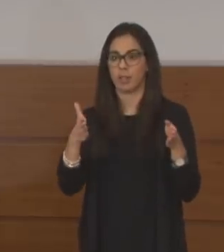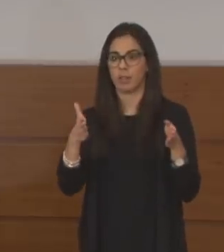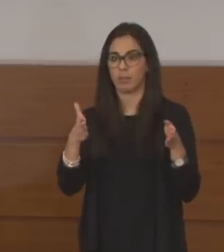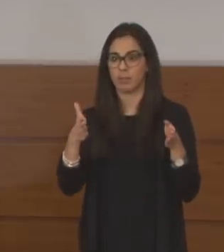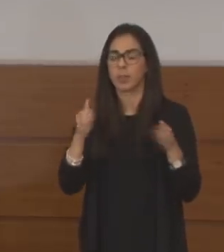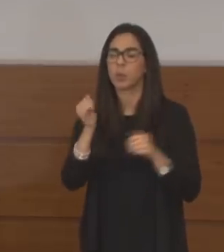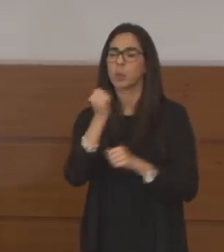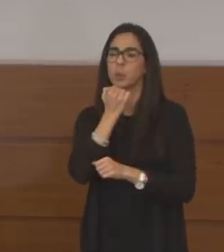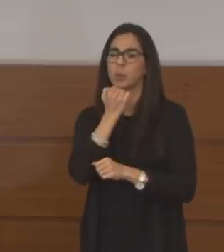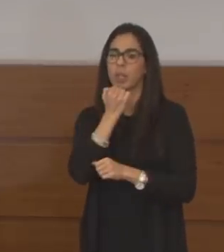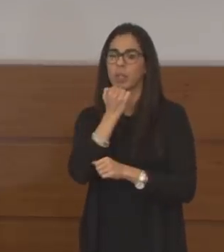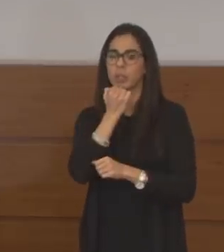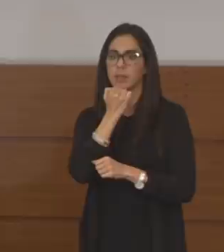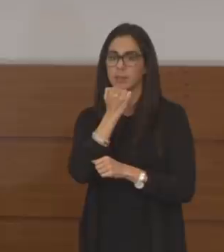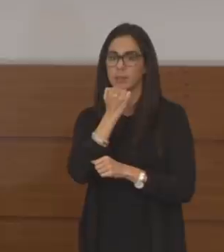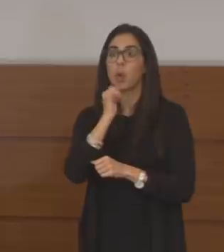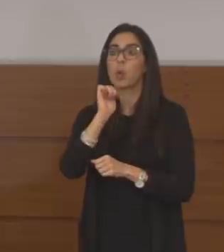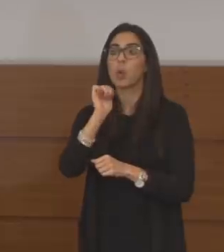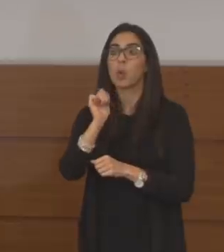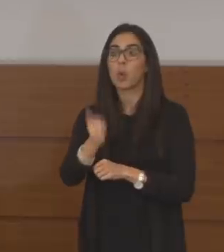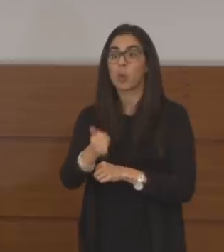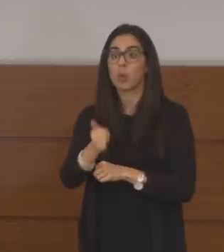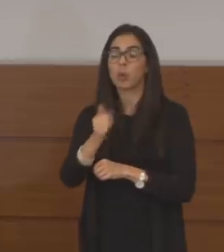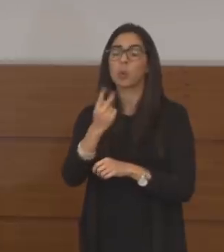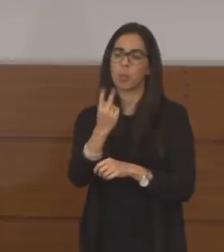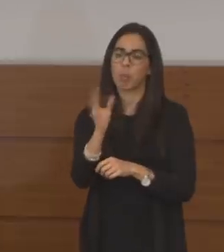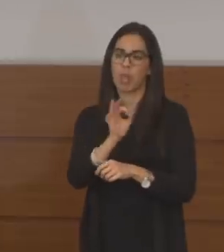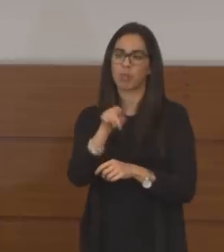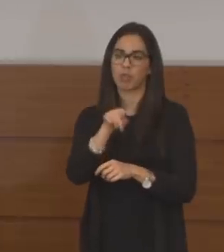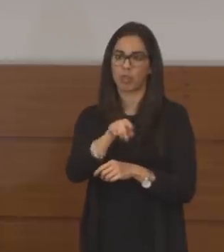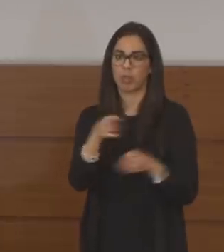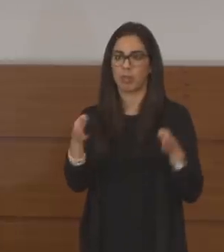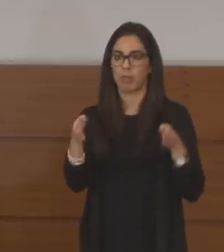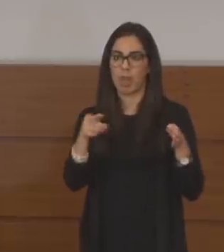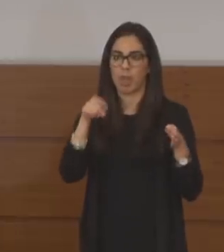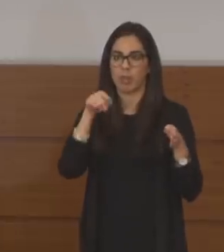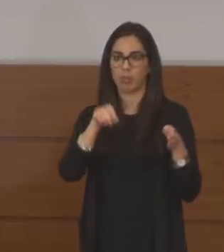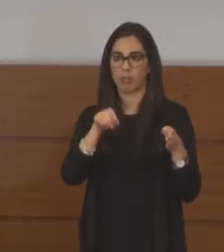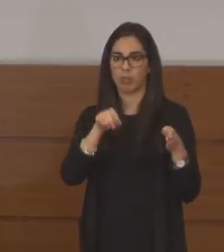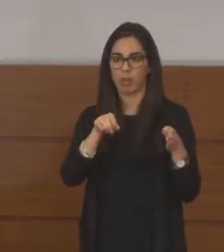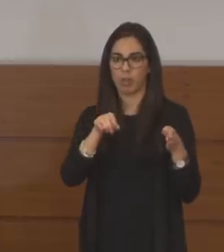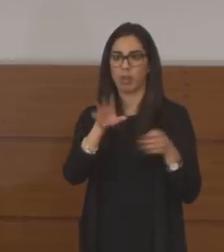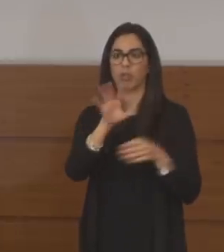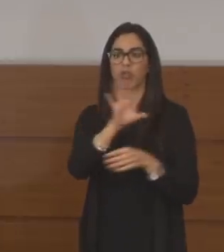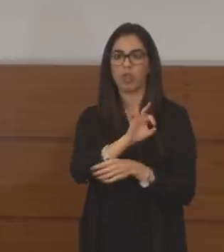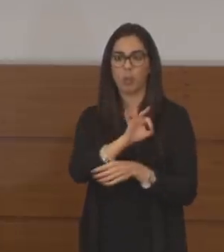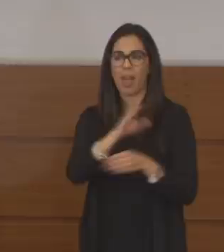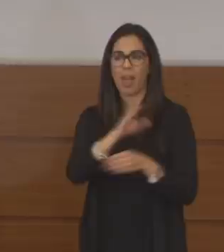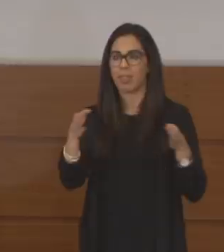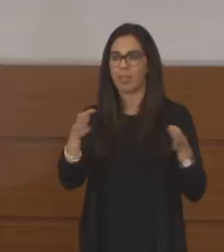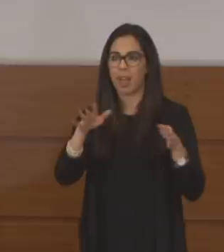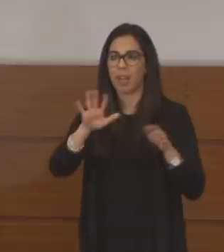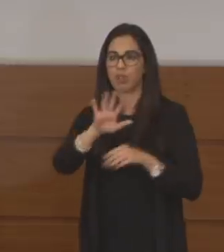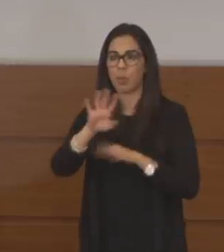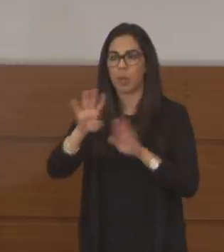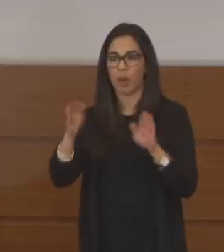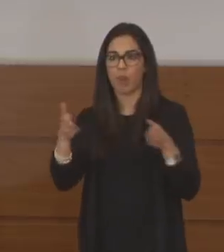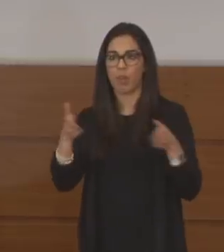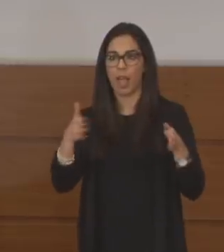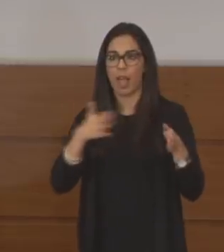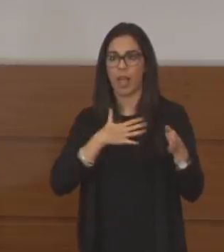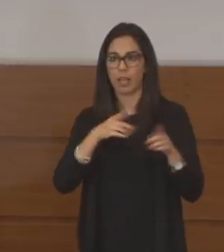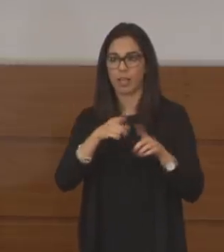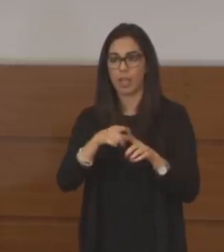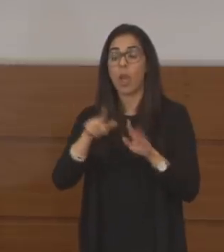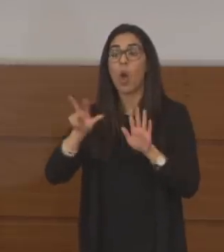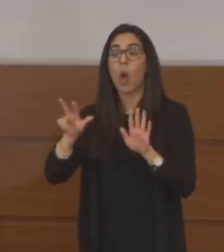scusate il 11 del 2 per cento nella fascia di età tra 50 59 anni l'otto